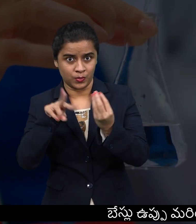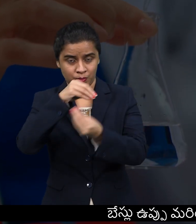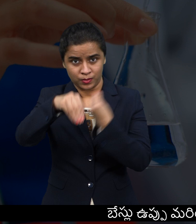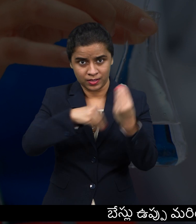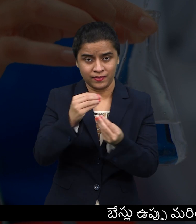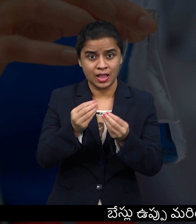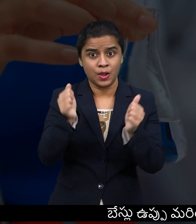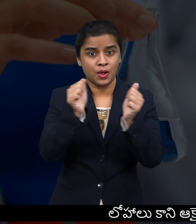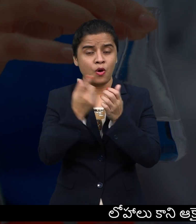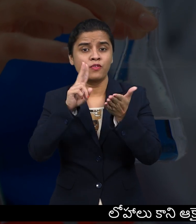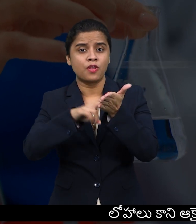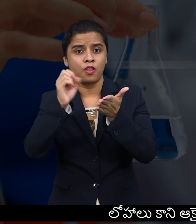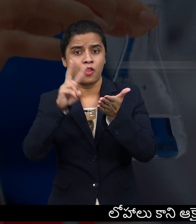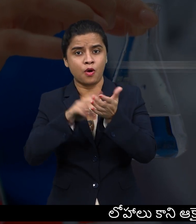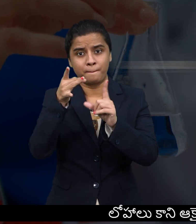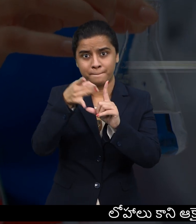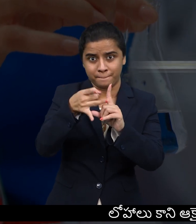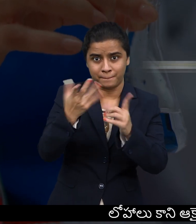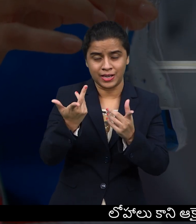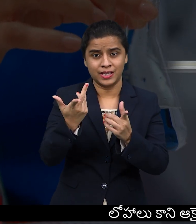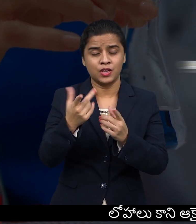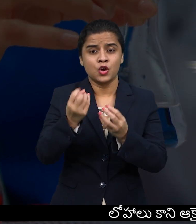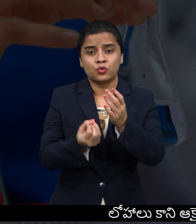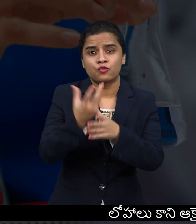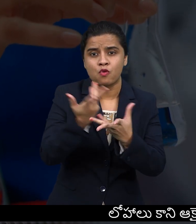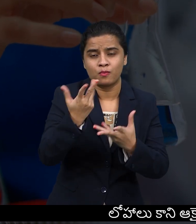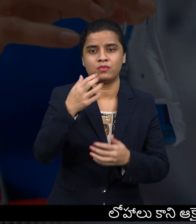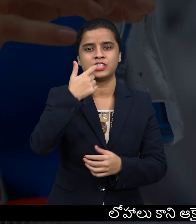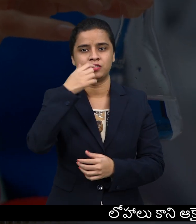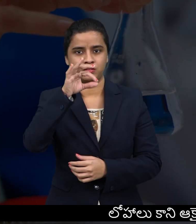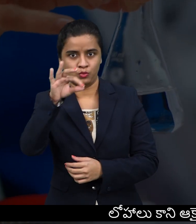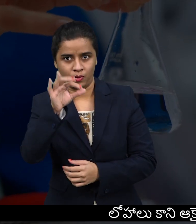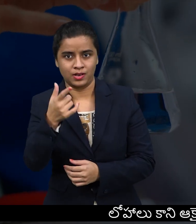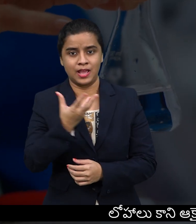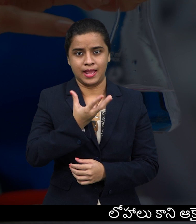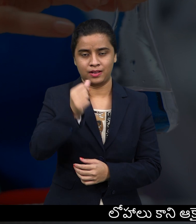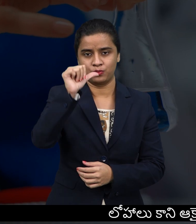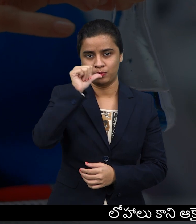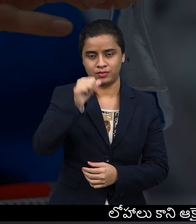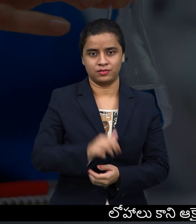నీటిని ఏర్పరచడానికి లోహాలు కాని ఆక్సైడ్లతో చర్య జరుపుతాయి.